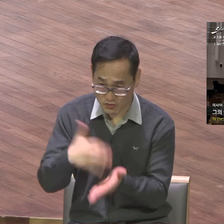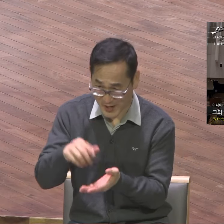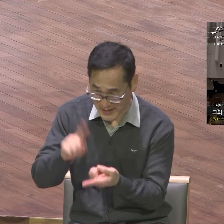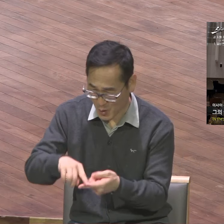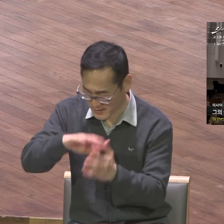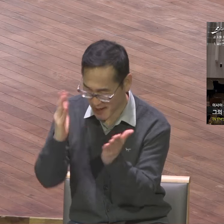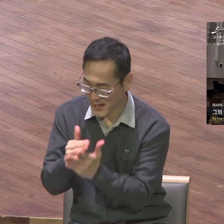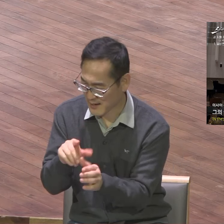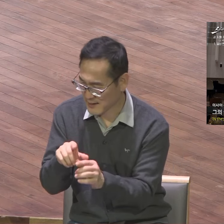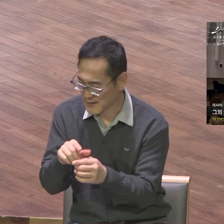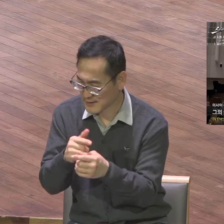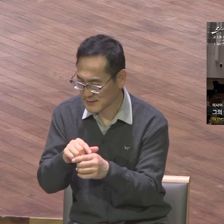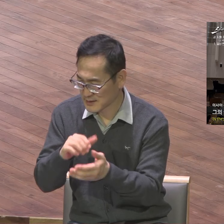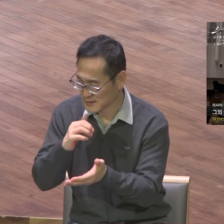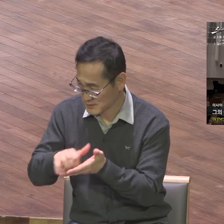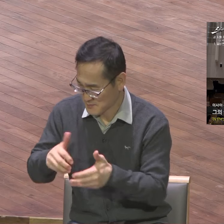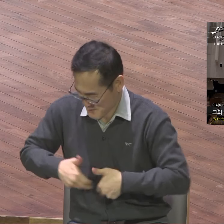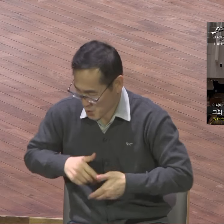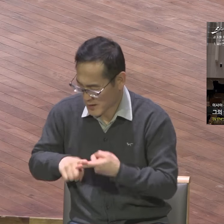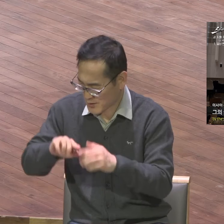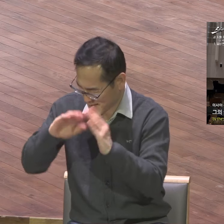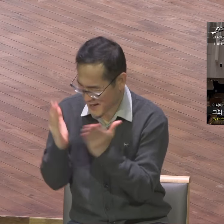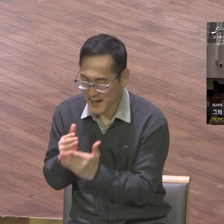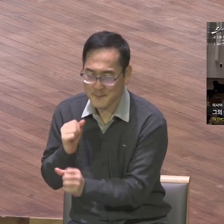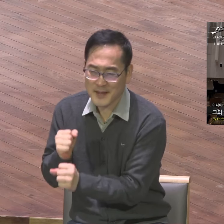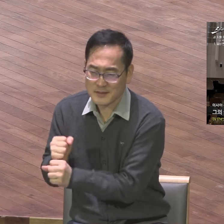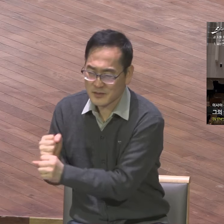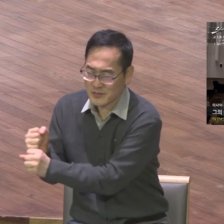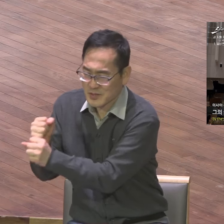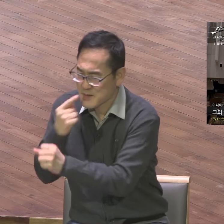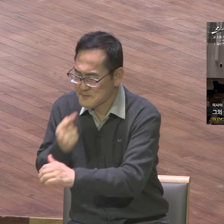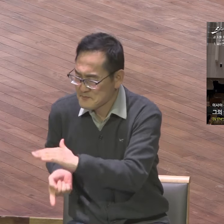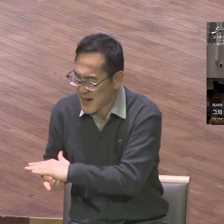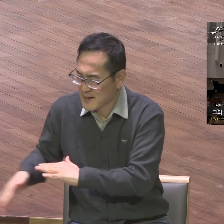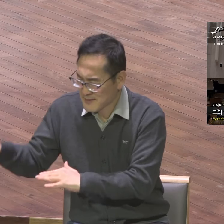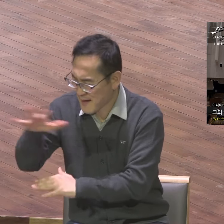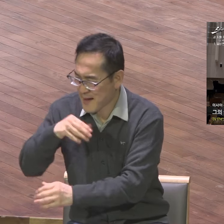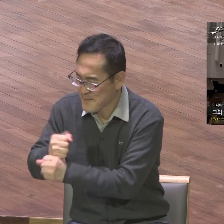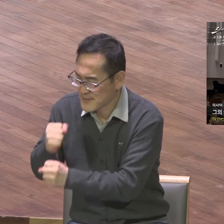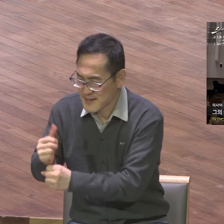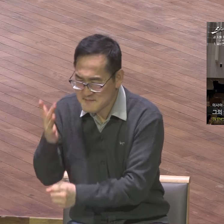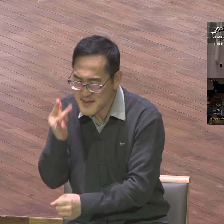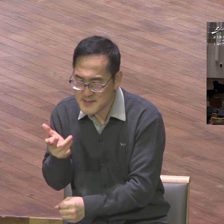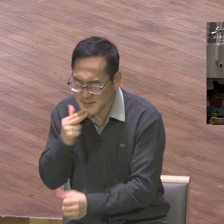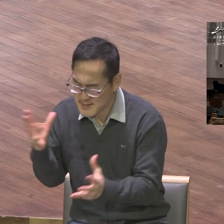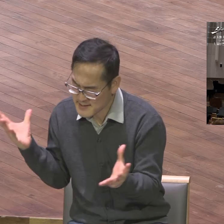그의 권세가 크고 그의 능력이 강함으로 하나도 빠짐이 없느니라.